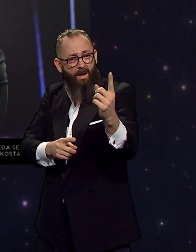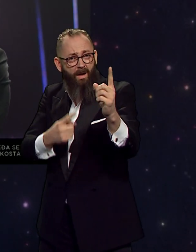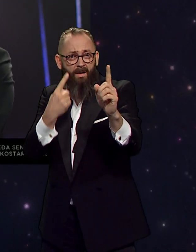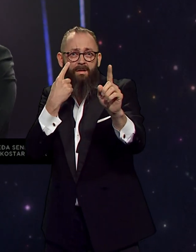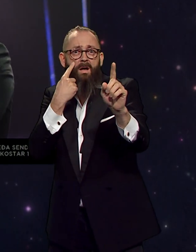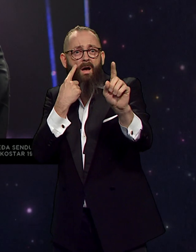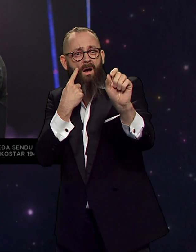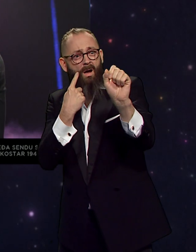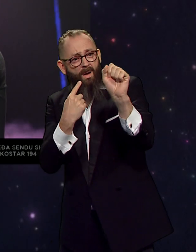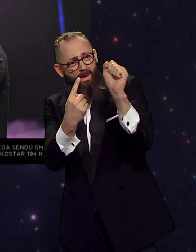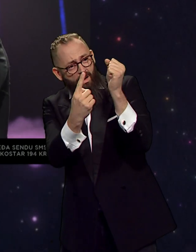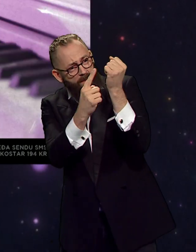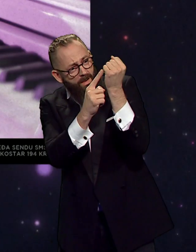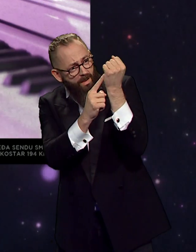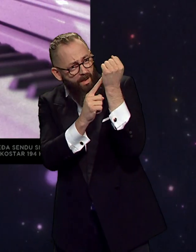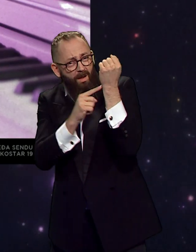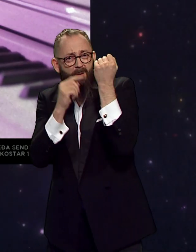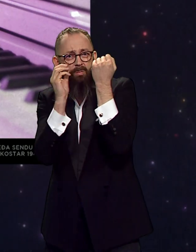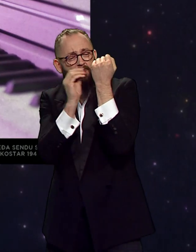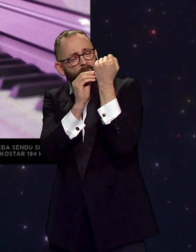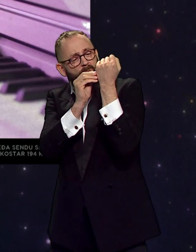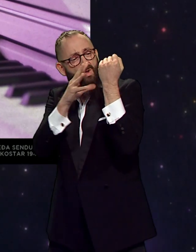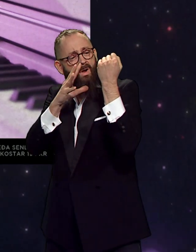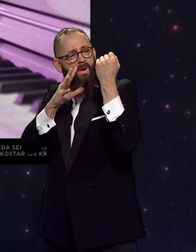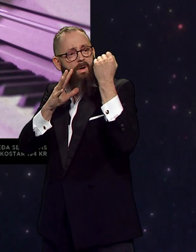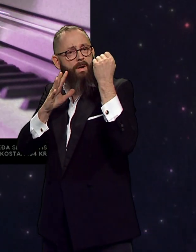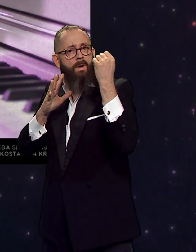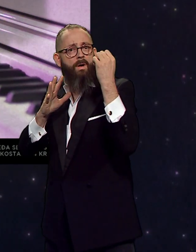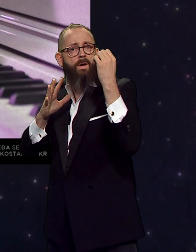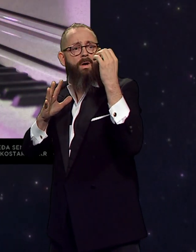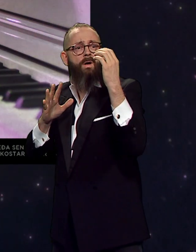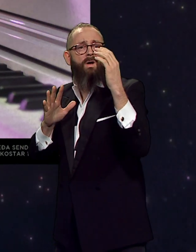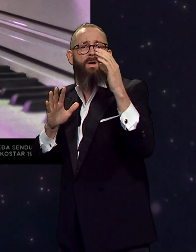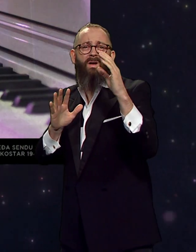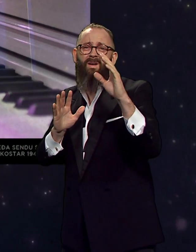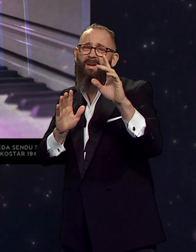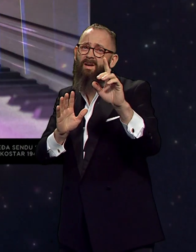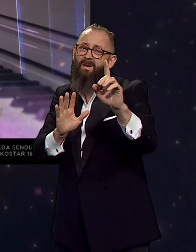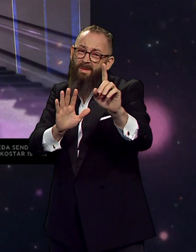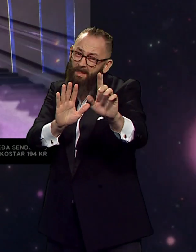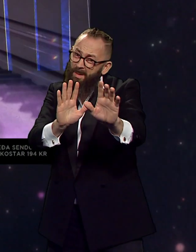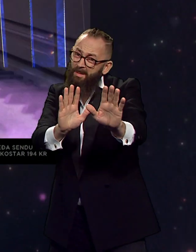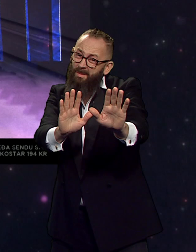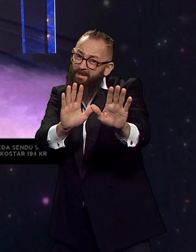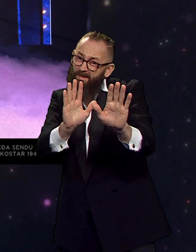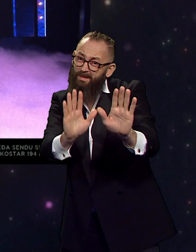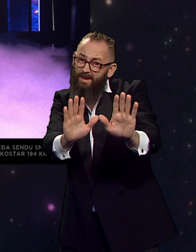á þínum hvarmi fyrr en gengur þú að dyr